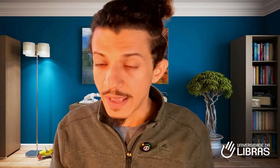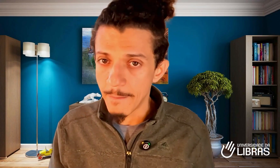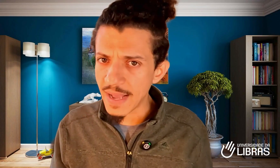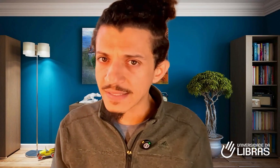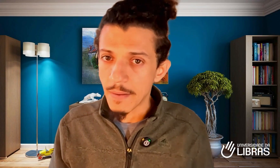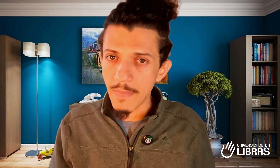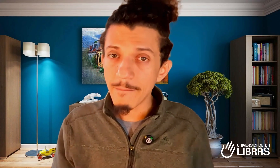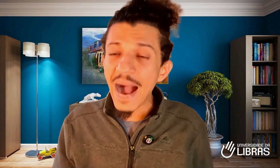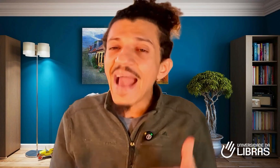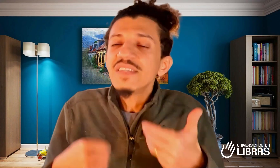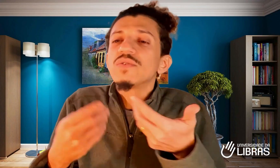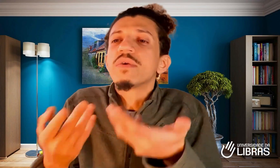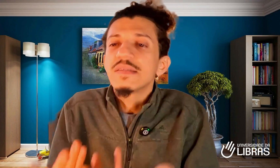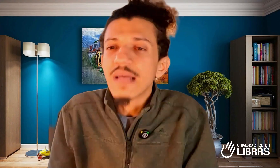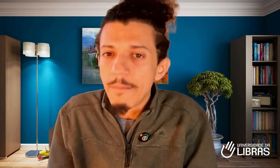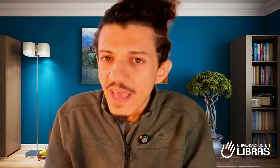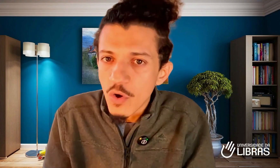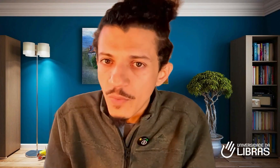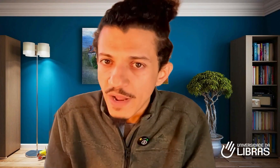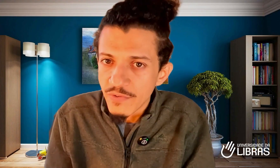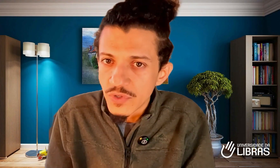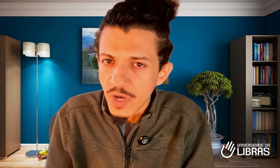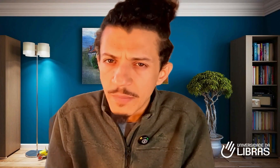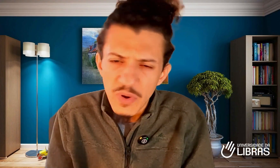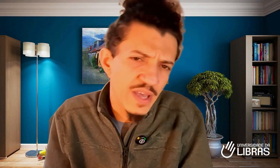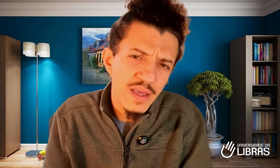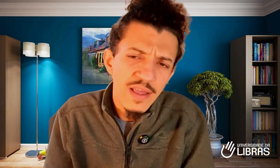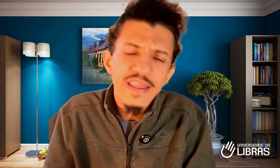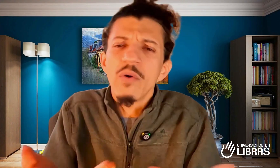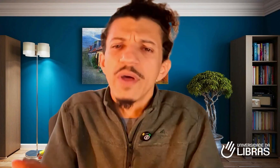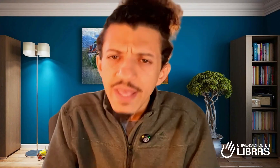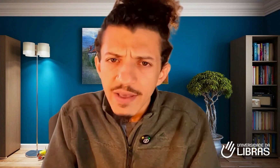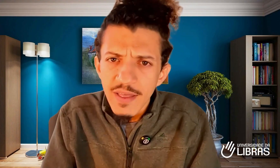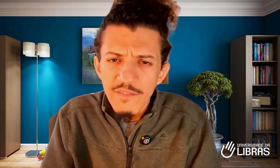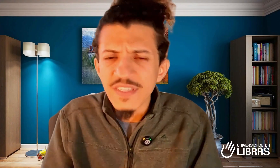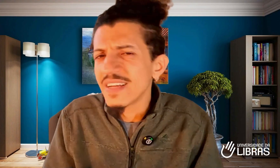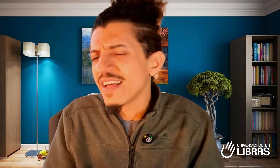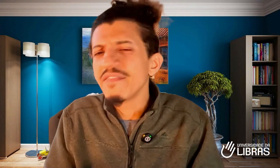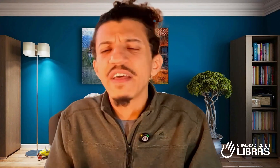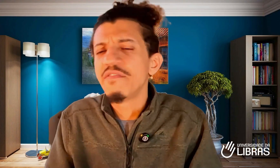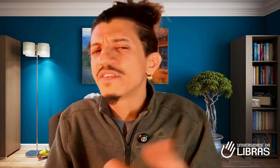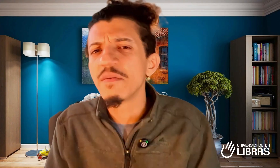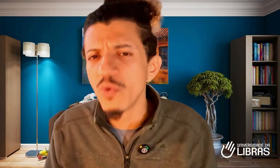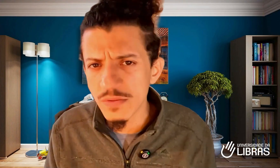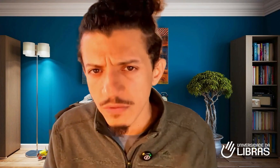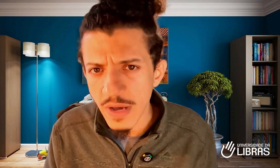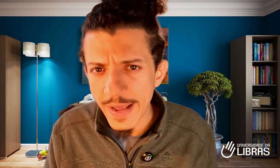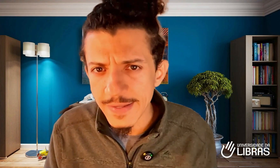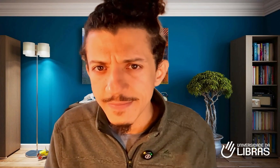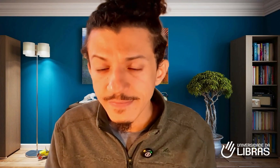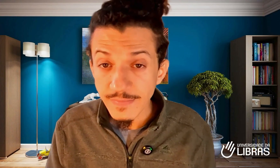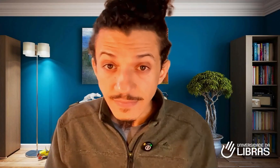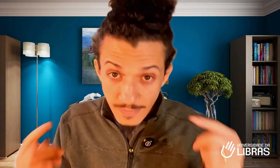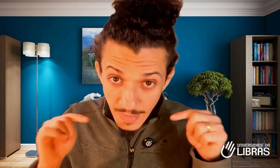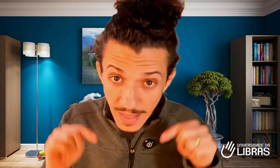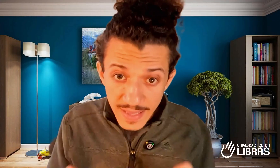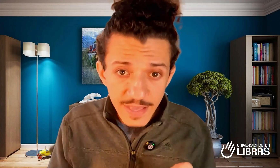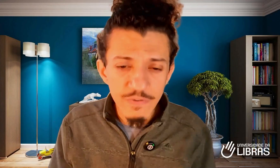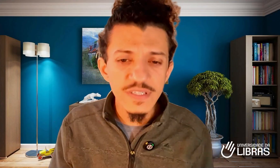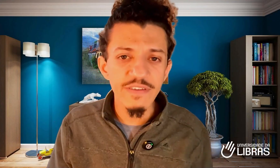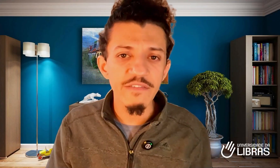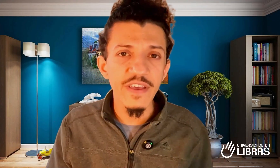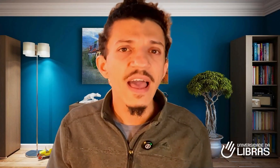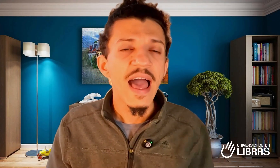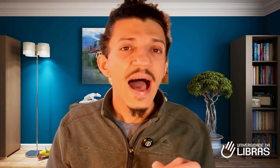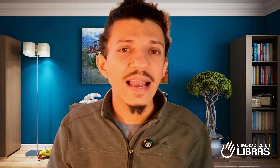funciona, mas mais do que saber como ela funciona, porque teoria você já deve ter visto em muitos lugares. Aqui